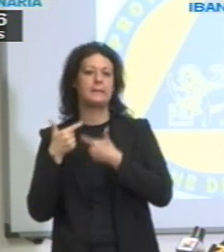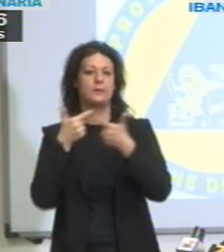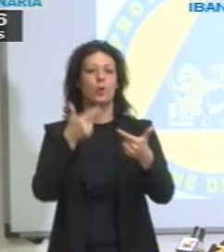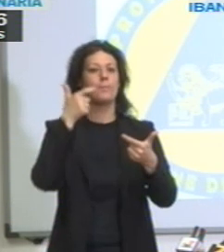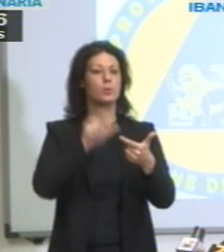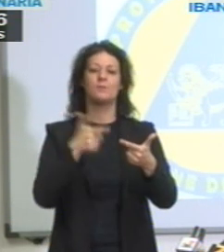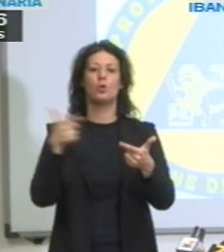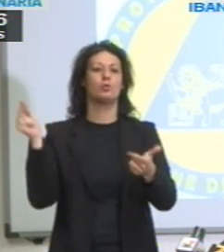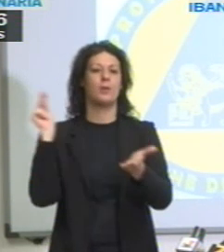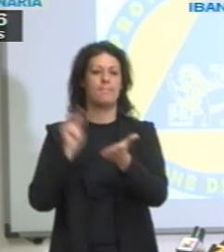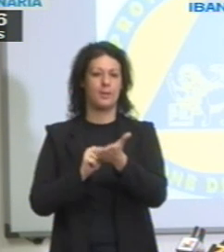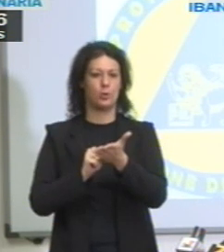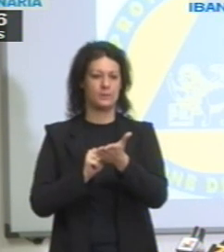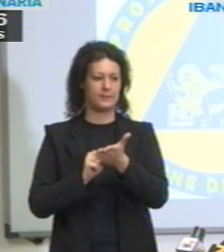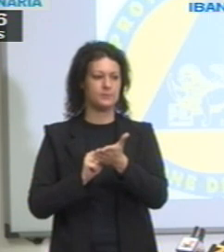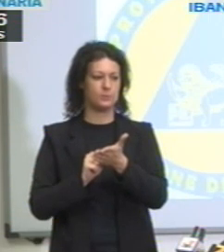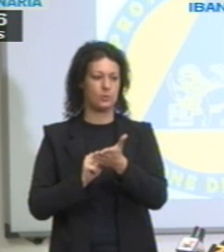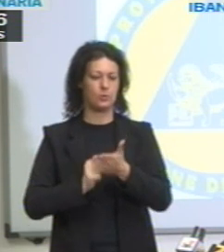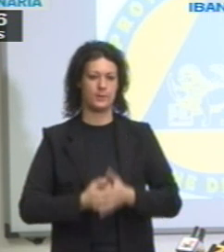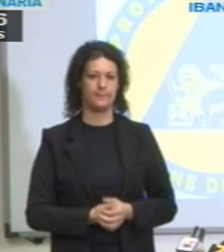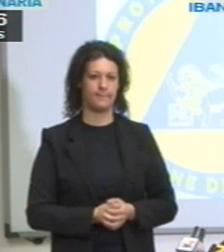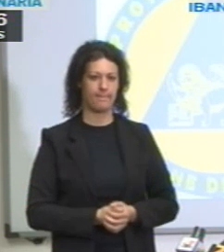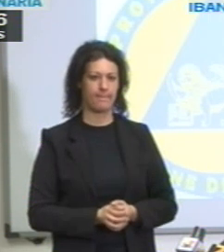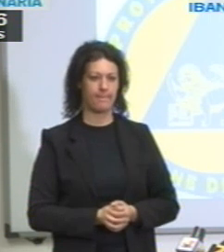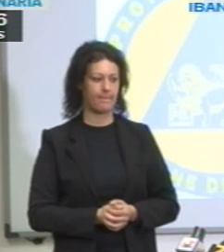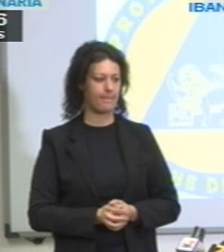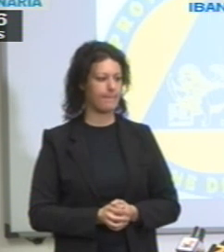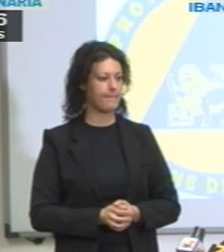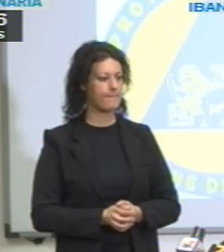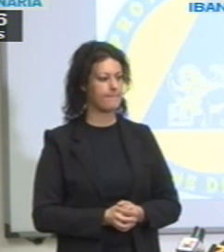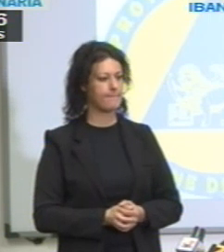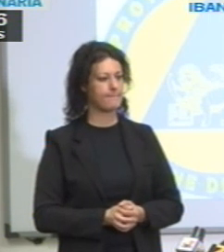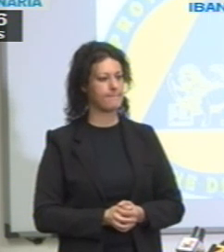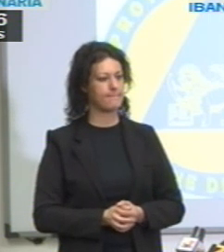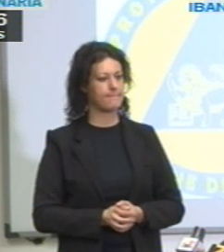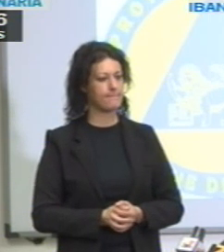un po' dimenticati, mi faccio un po' portavoce. Sì,